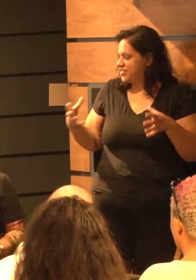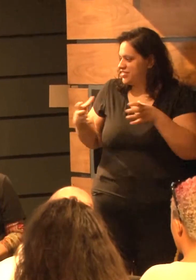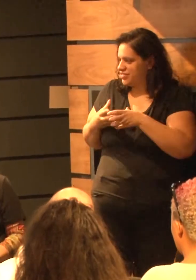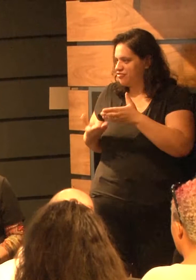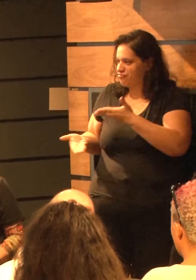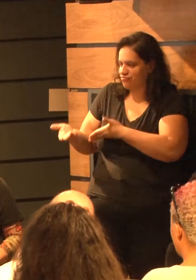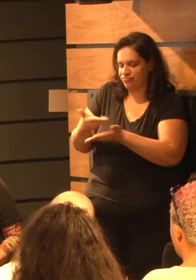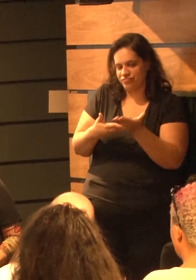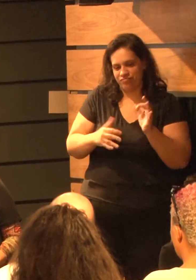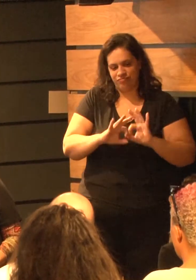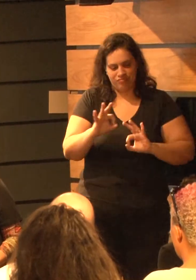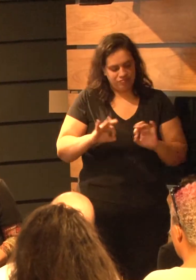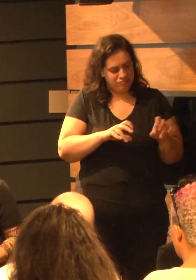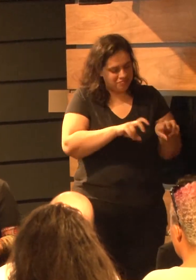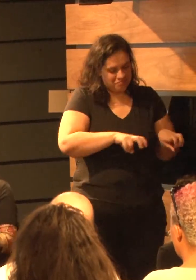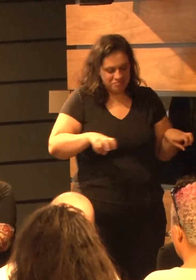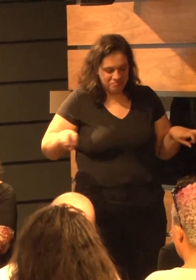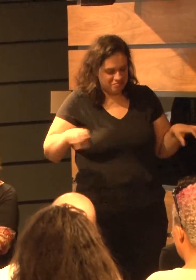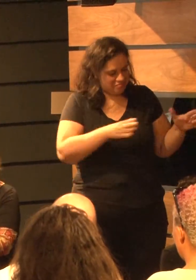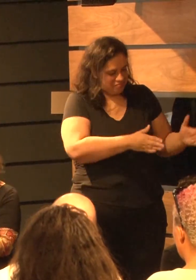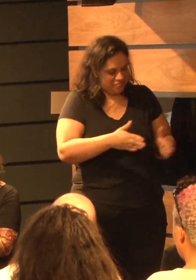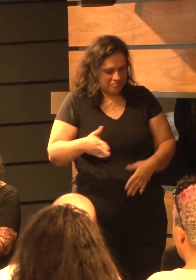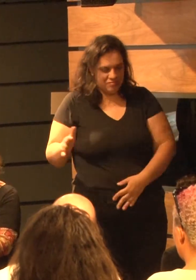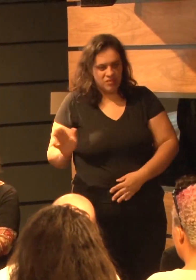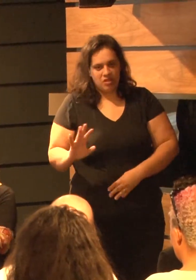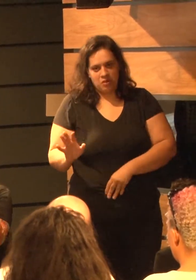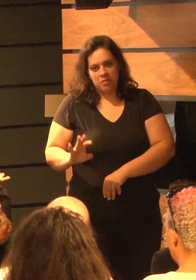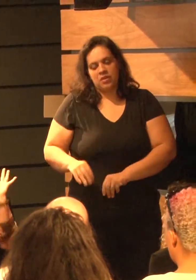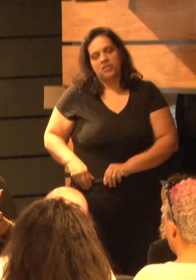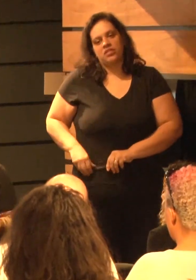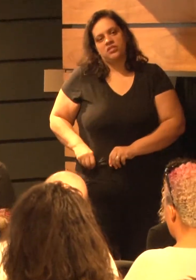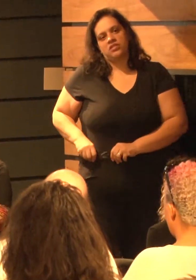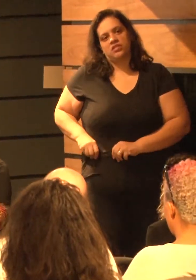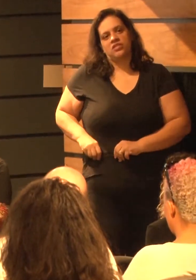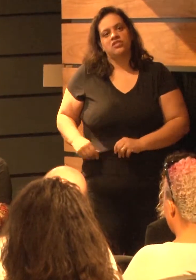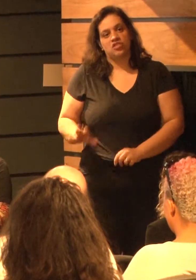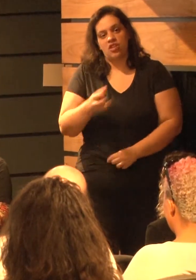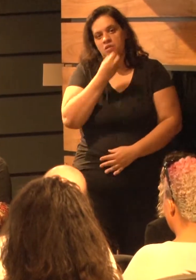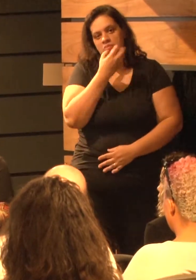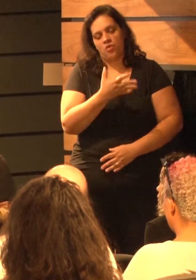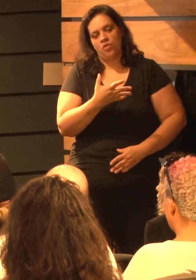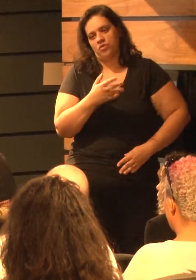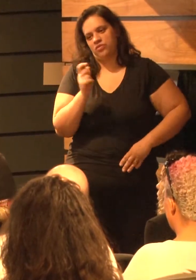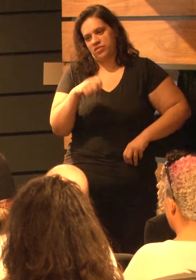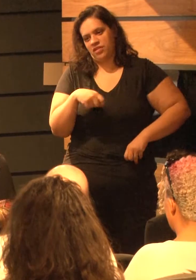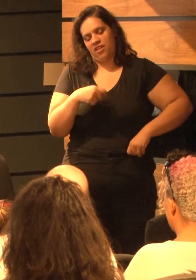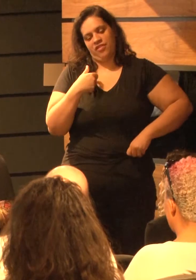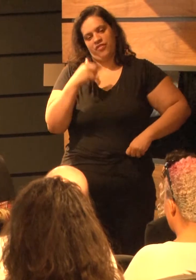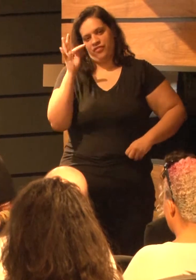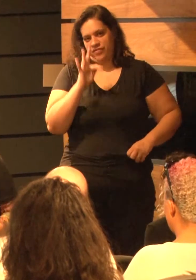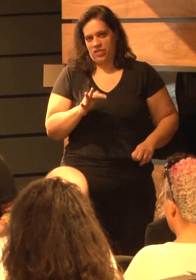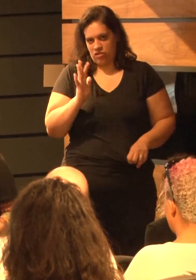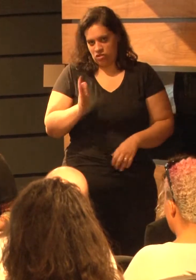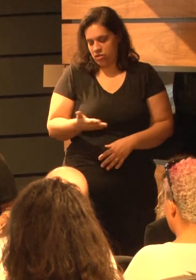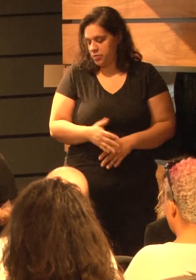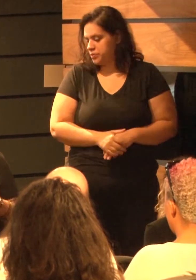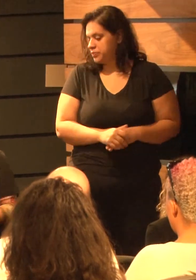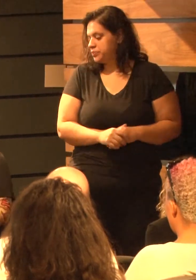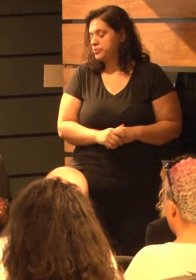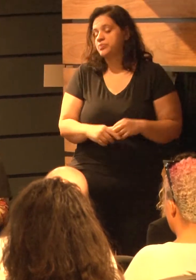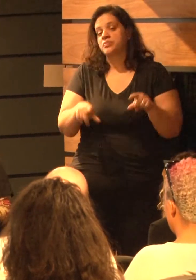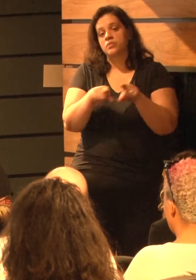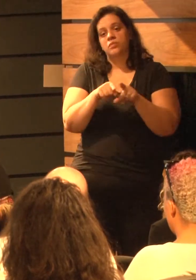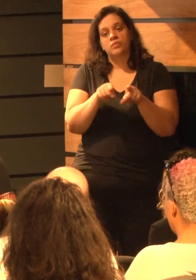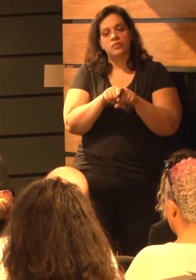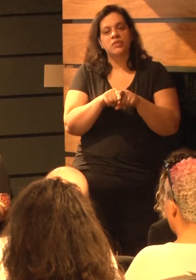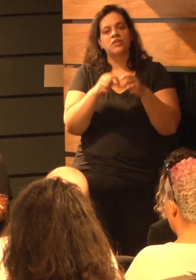se ajeitando ali nas mesas, acho que isso já é um bom começo, acho que assim, já fico feliz com isso. E falar